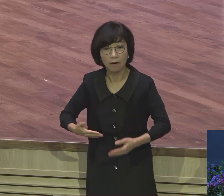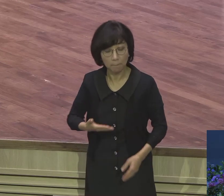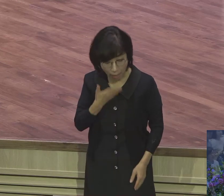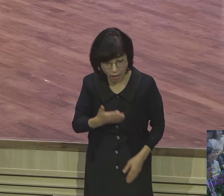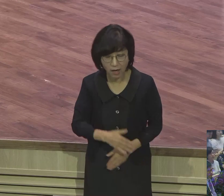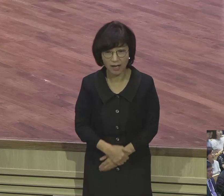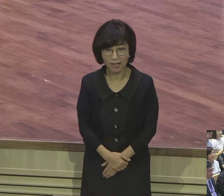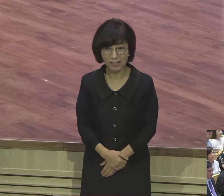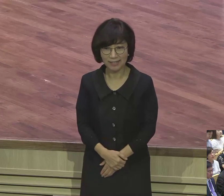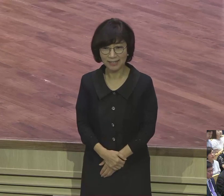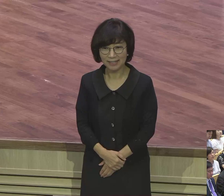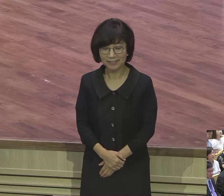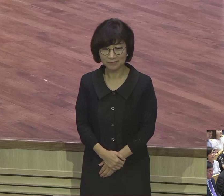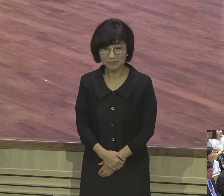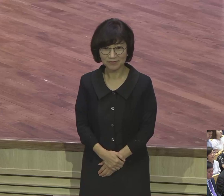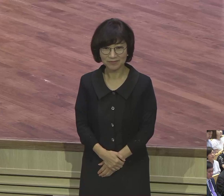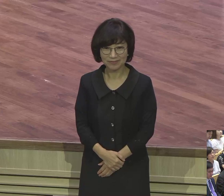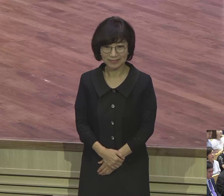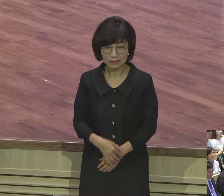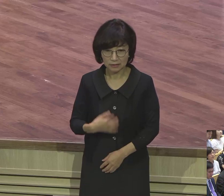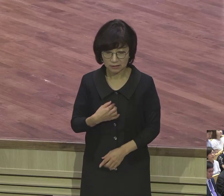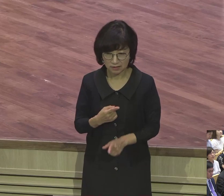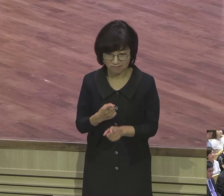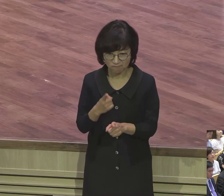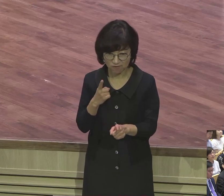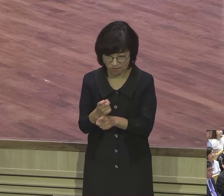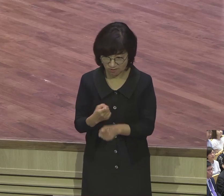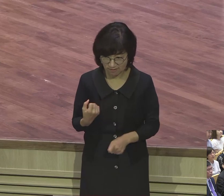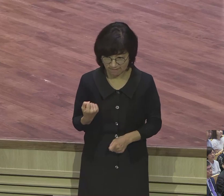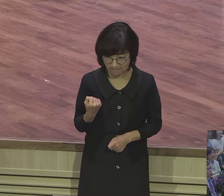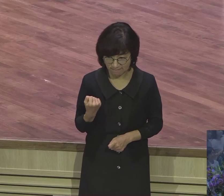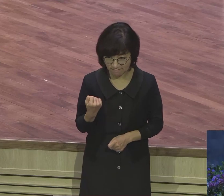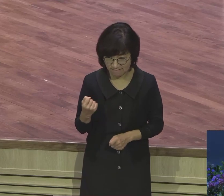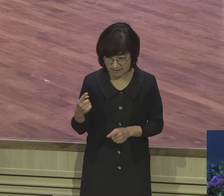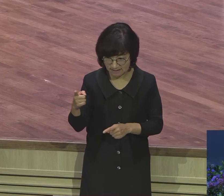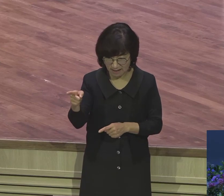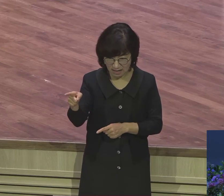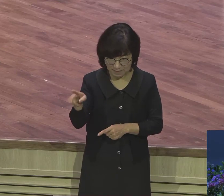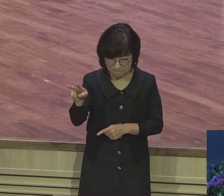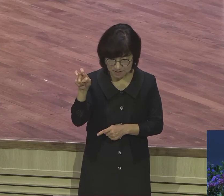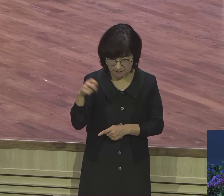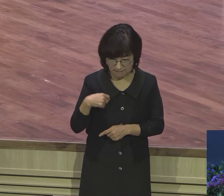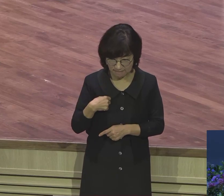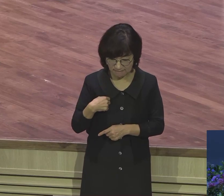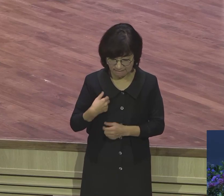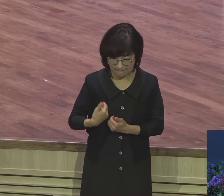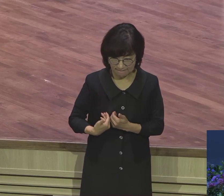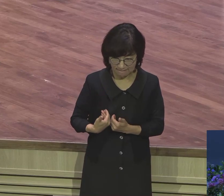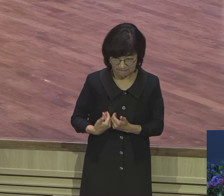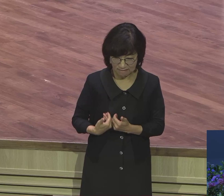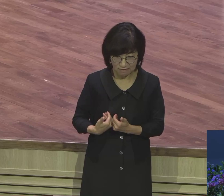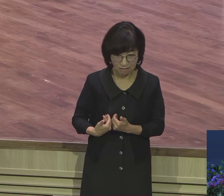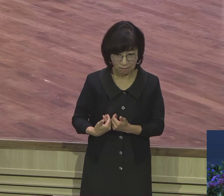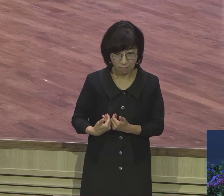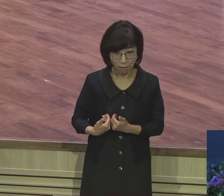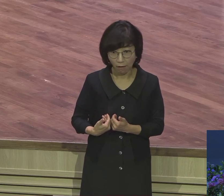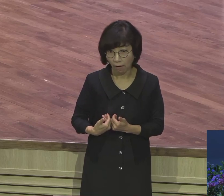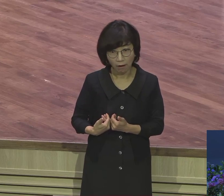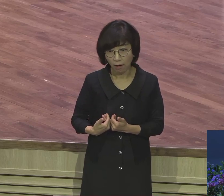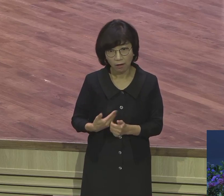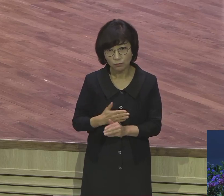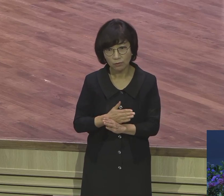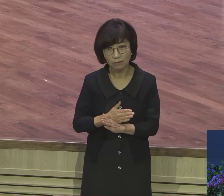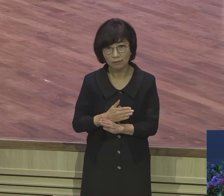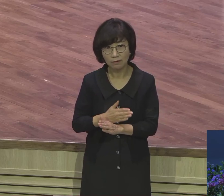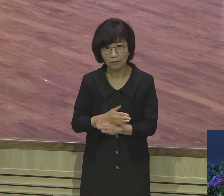살 수 있다고요. 단 한 명이 원수 지어가지고 쳐다보죠. 불편하다. 불편하잖아요. 이리 있어